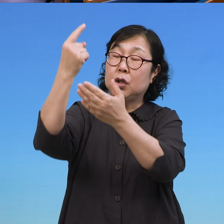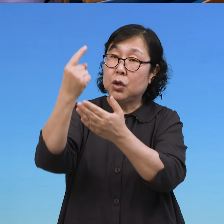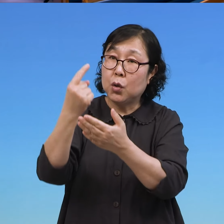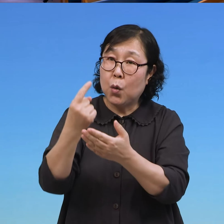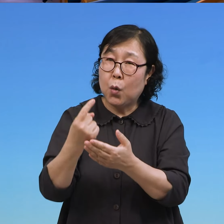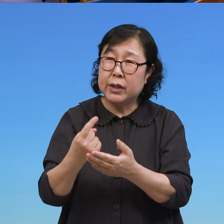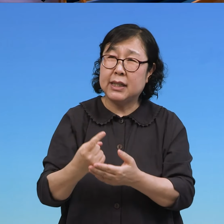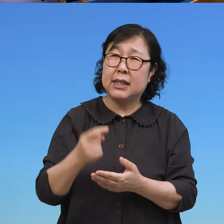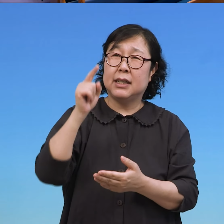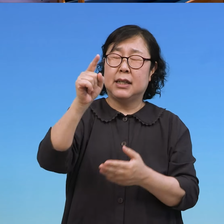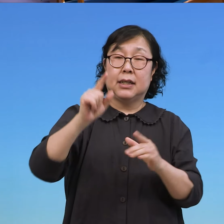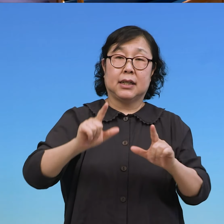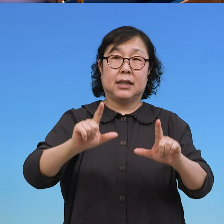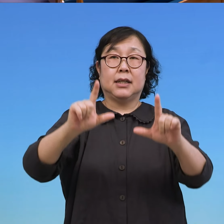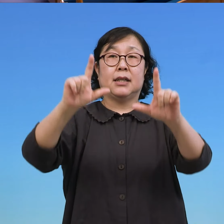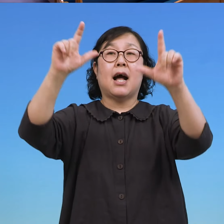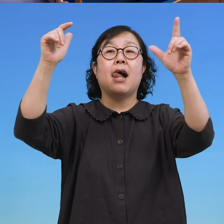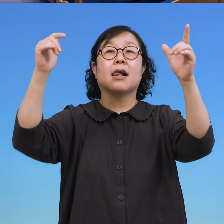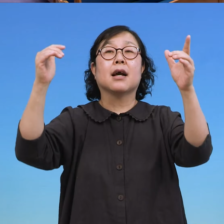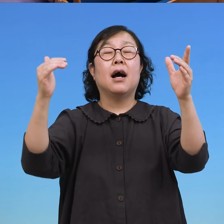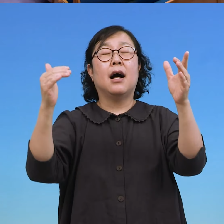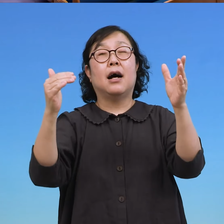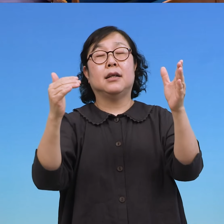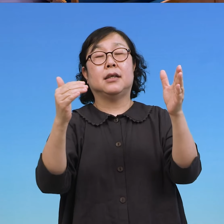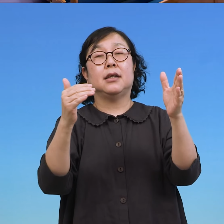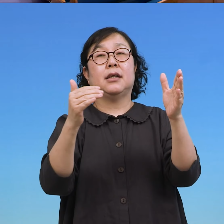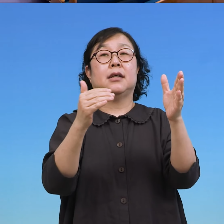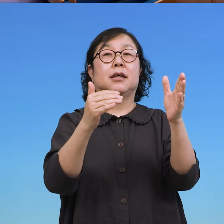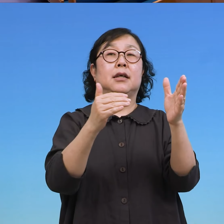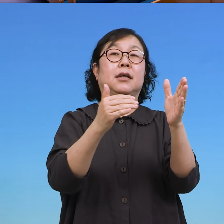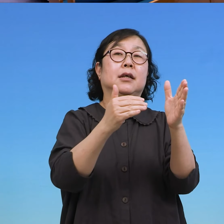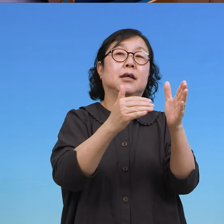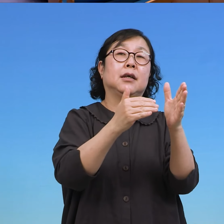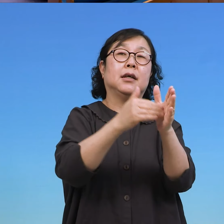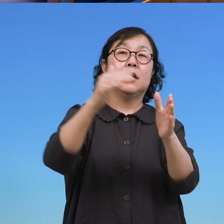다시 오실 그날까지